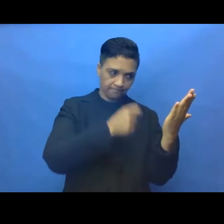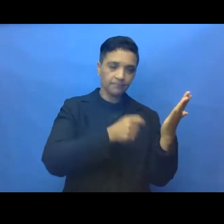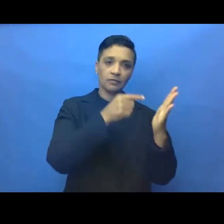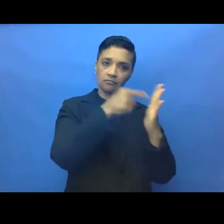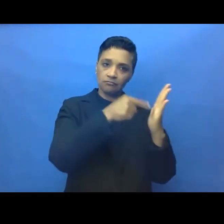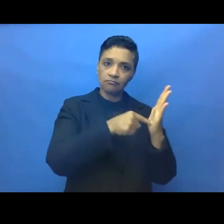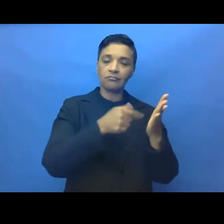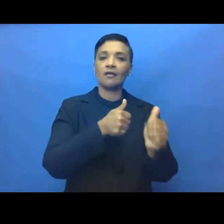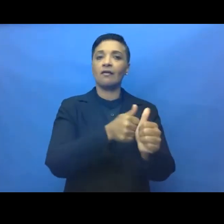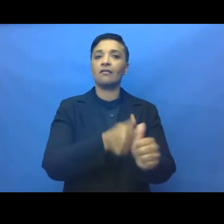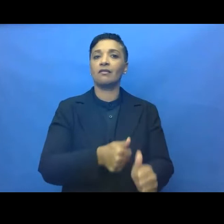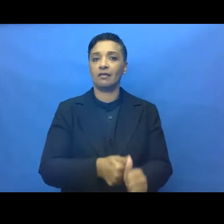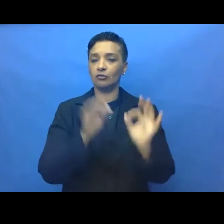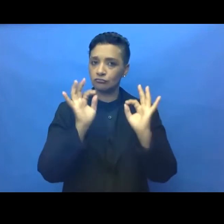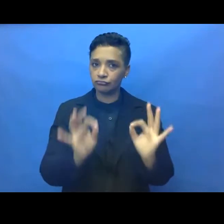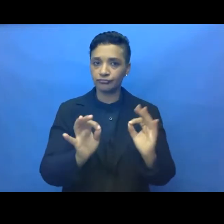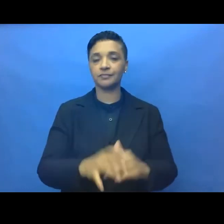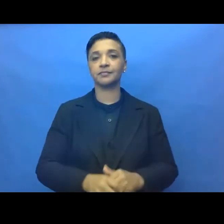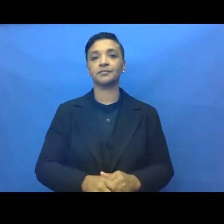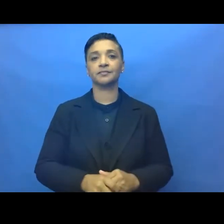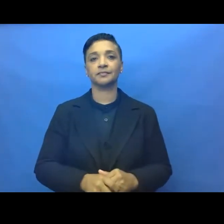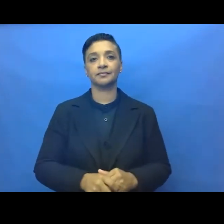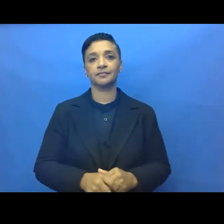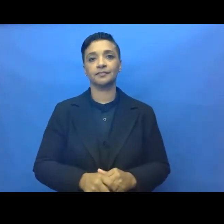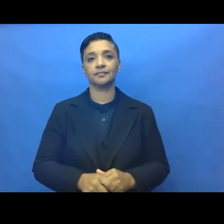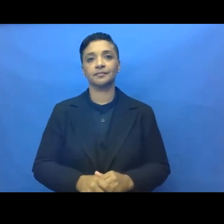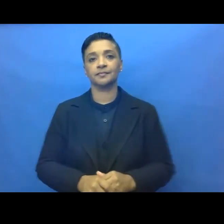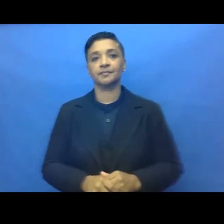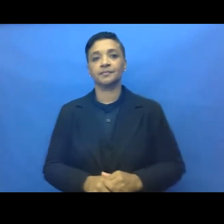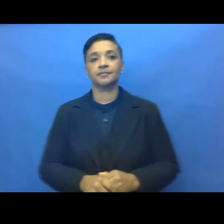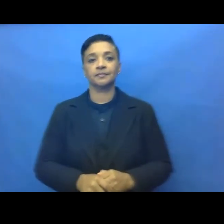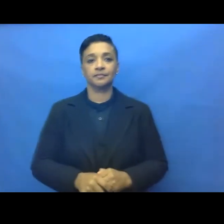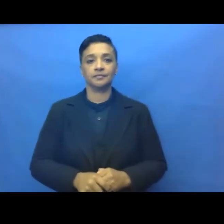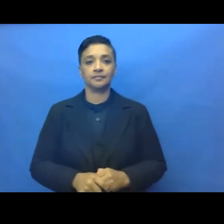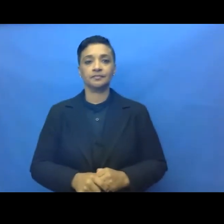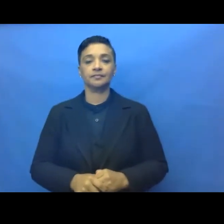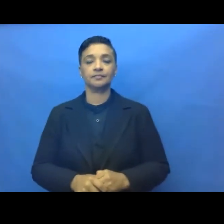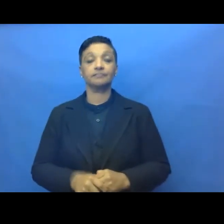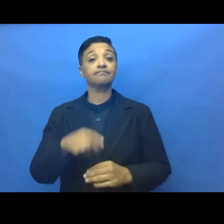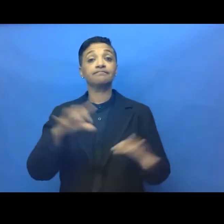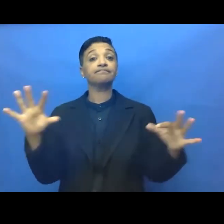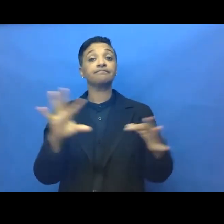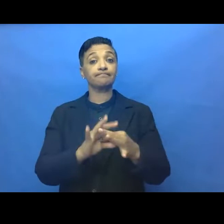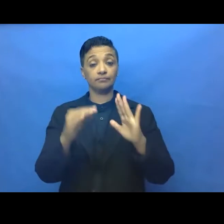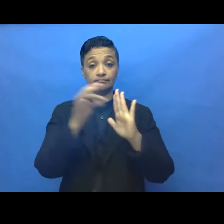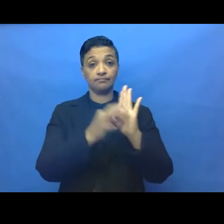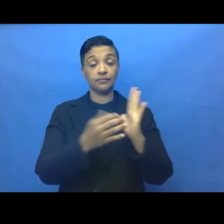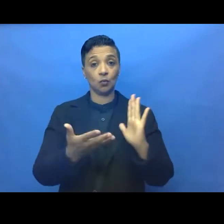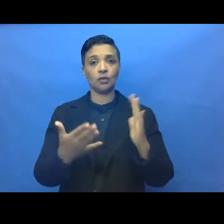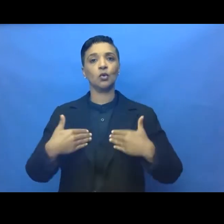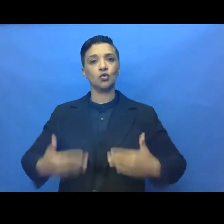son travail de sensibilisation. Ces politiques nous engagent à nous engager à fournir de l'aide